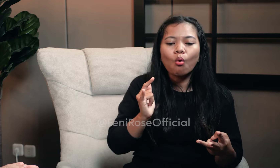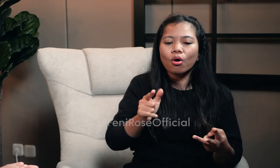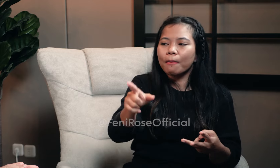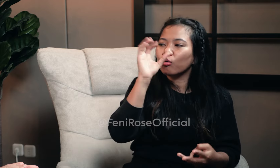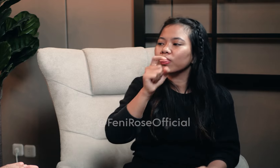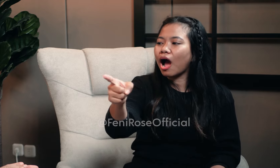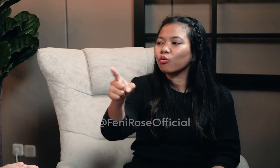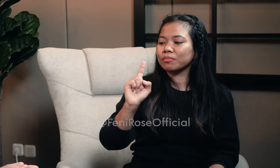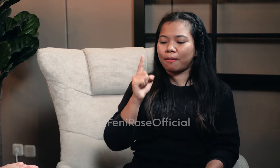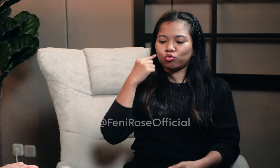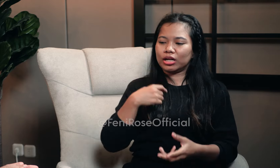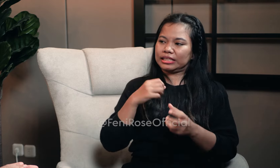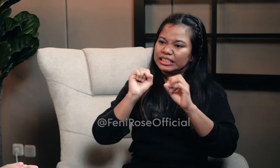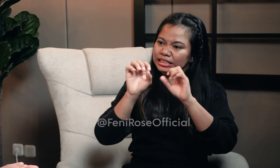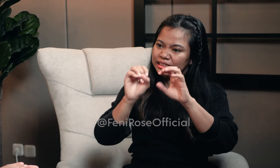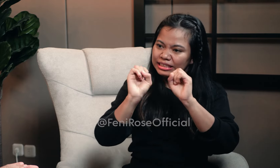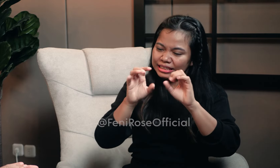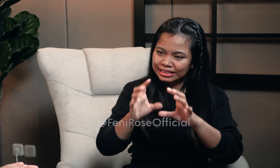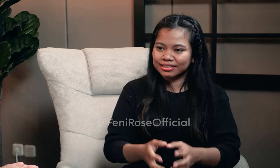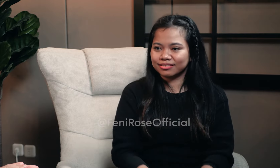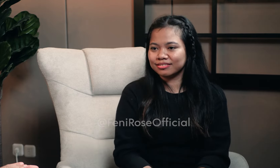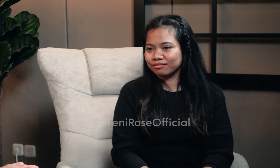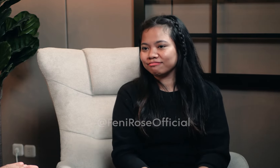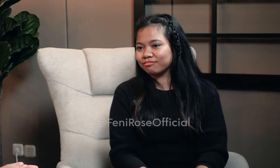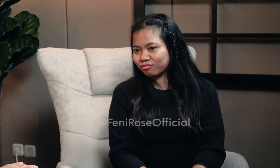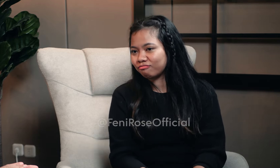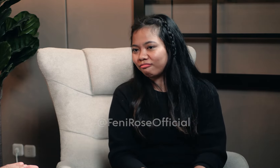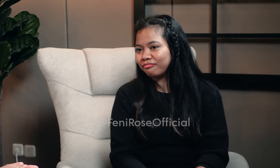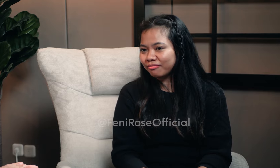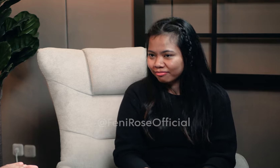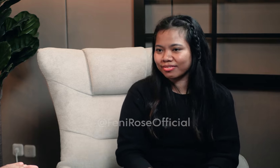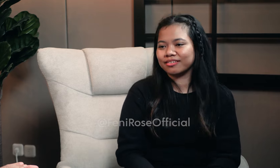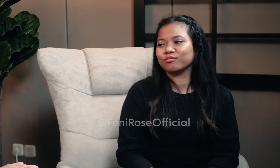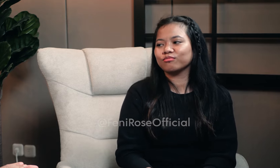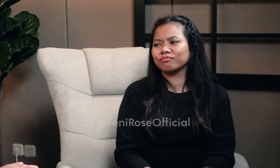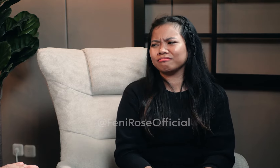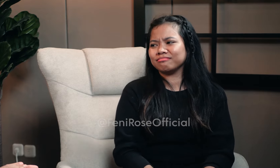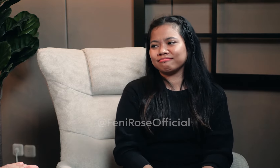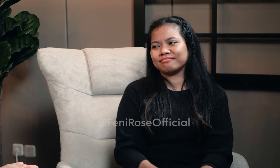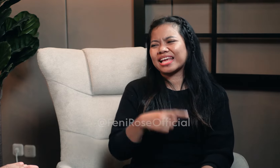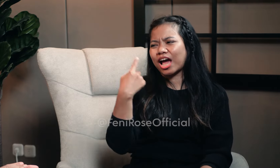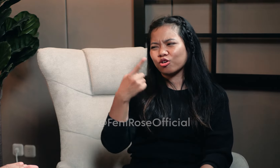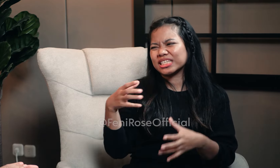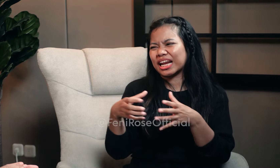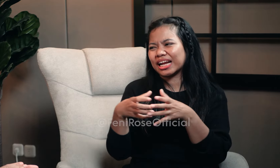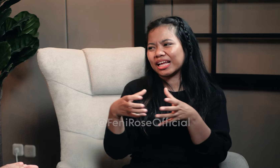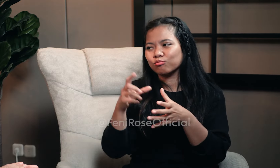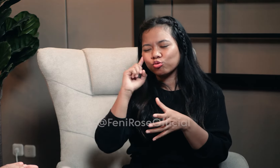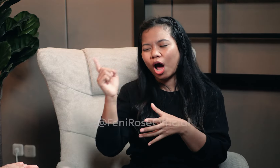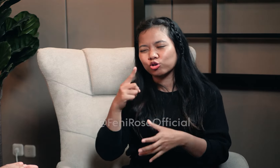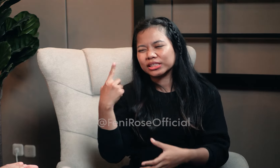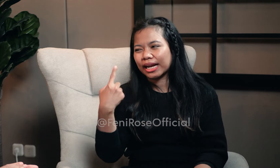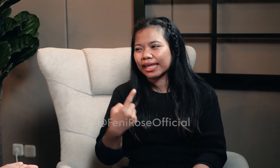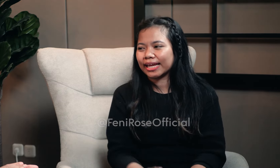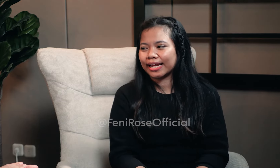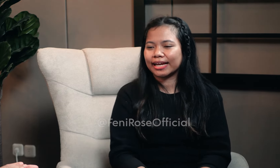masing-masing calon presiden itu kan malah jadi lebih gampang dan informasinya lebih cepat seperti itu dan